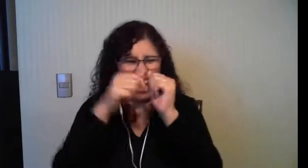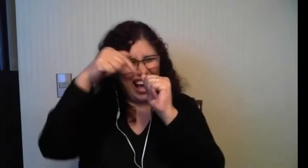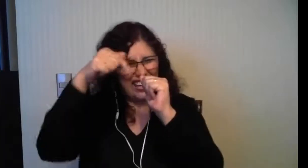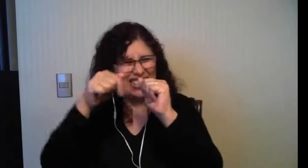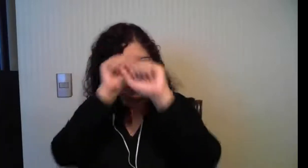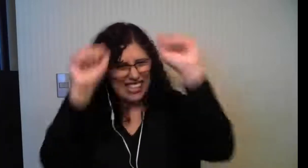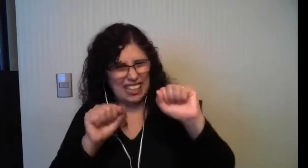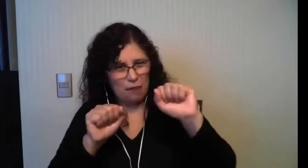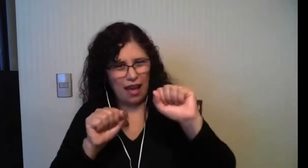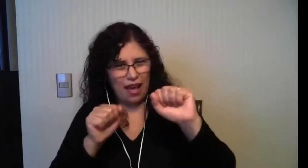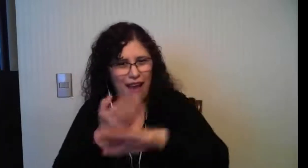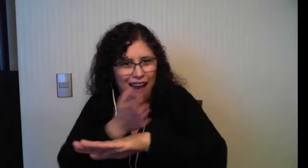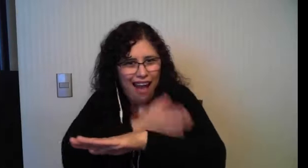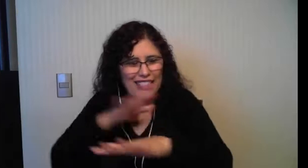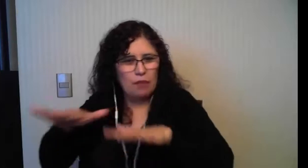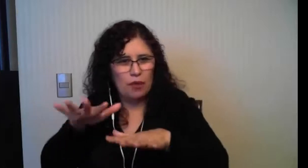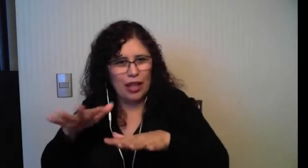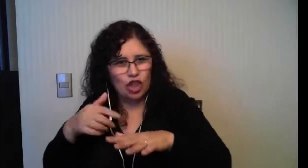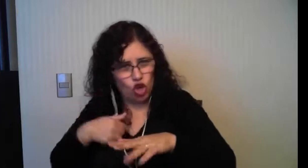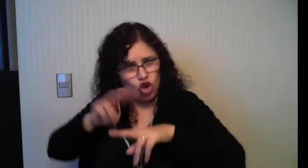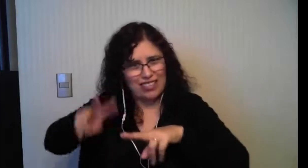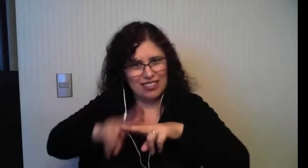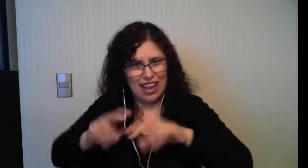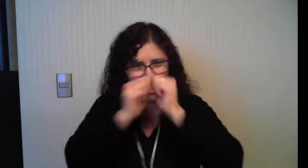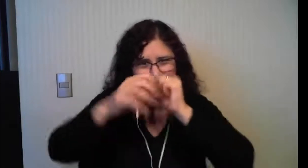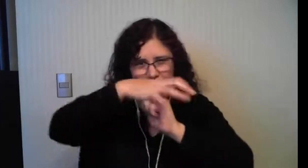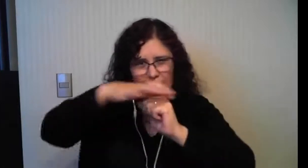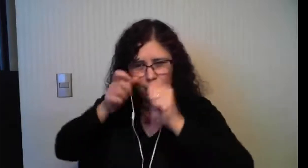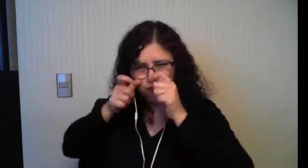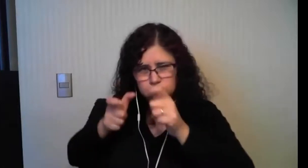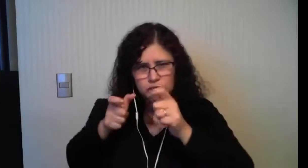corrige el movimiento antes de que lo ejecute, ¿ya? Eh,